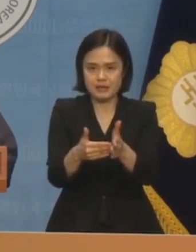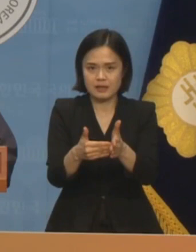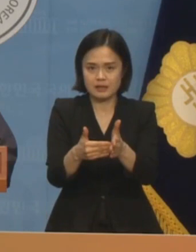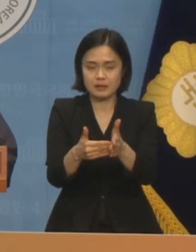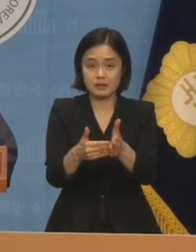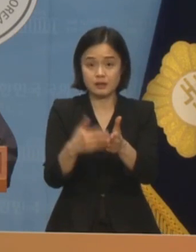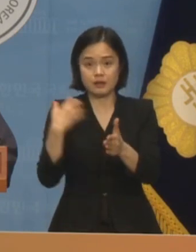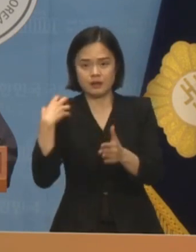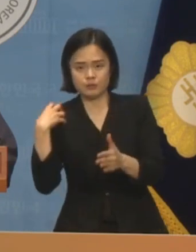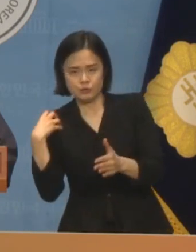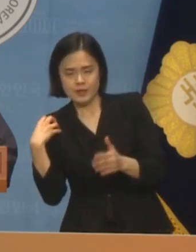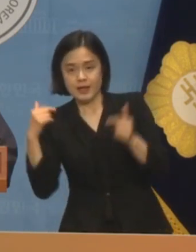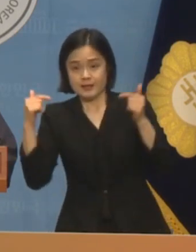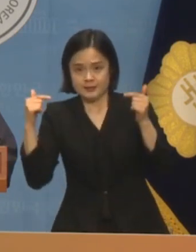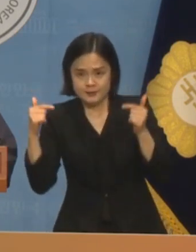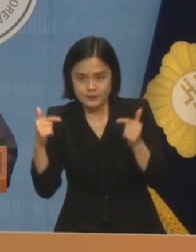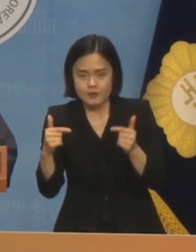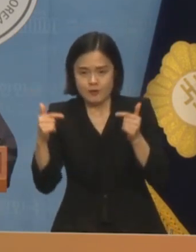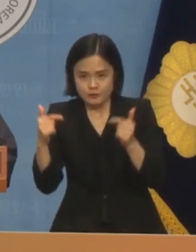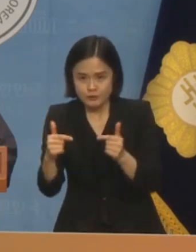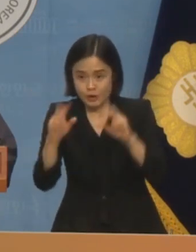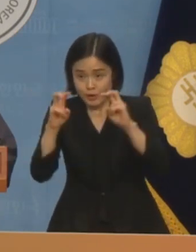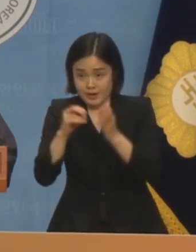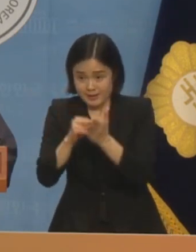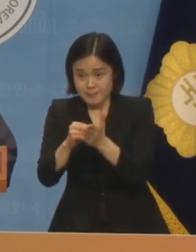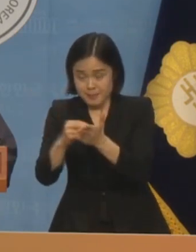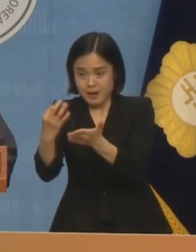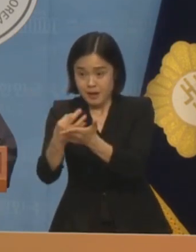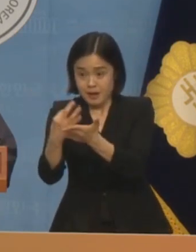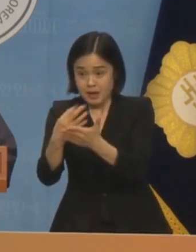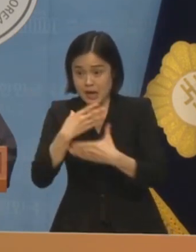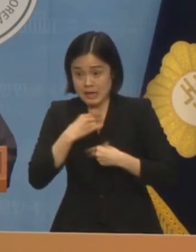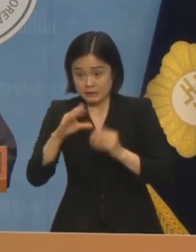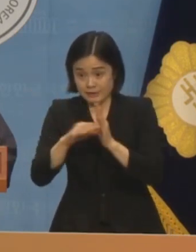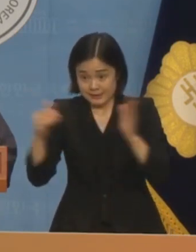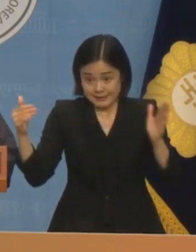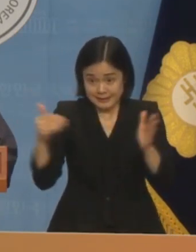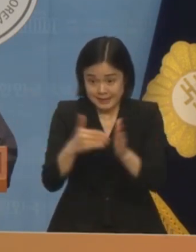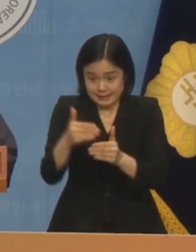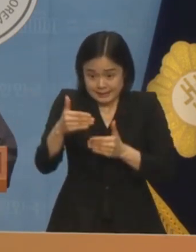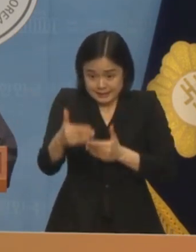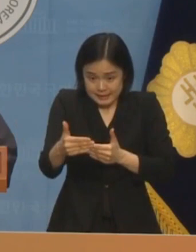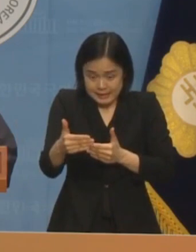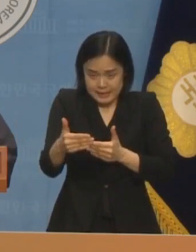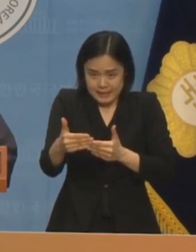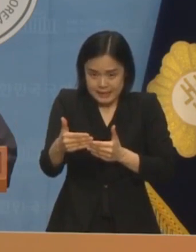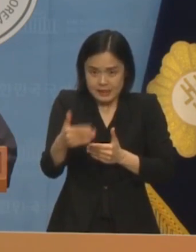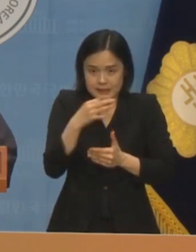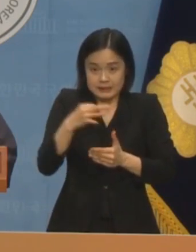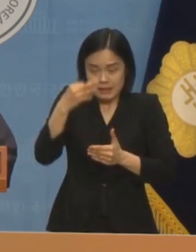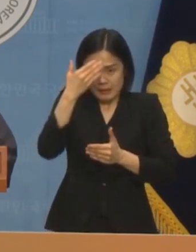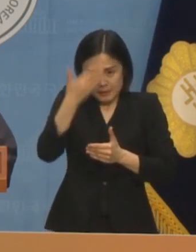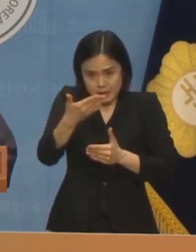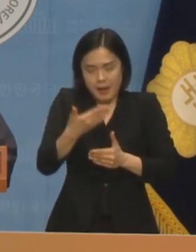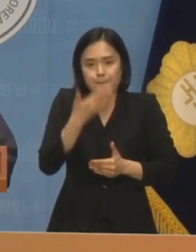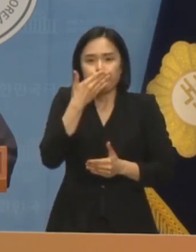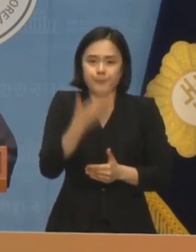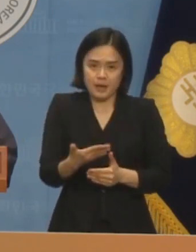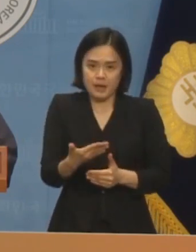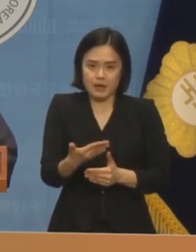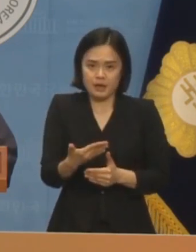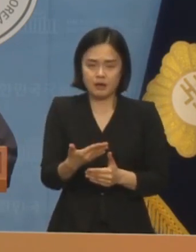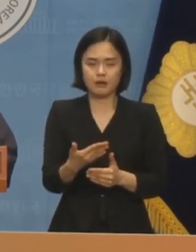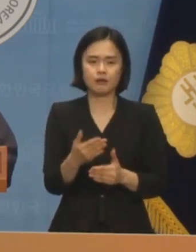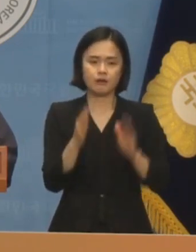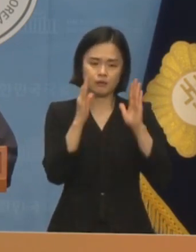빚을 갚을 수 있는 소득이 생길 시간을 확보할 수 있게 되었습니다. 등록금, 생활비 등 대학생으로서